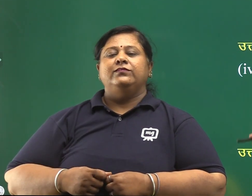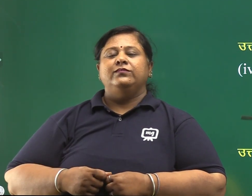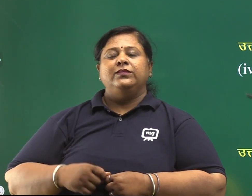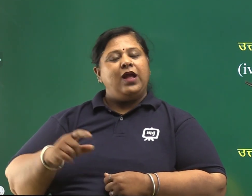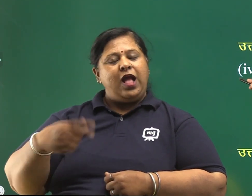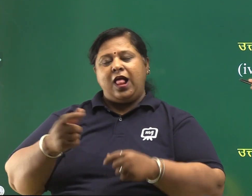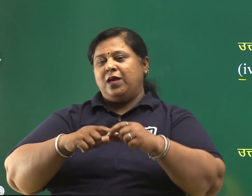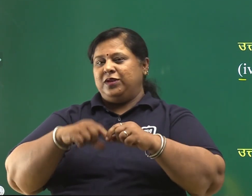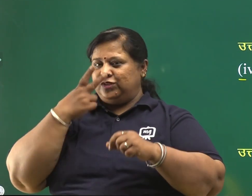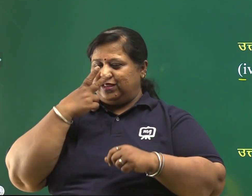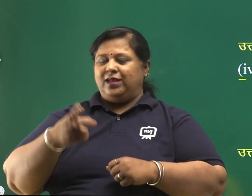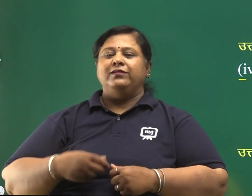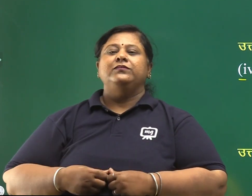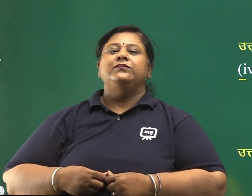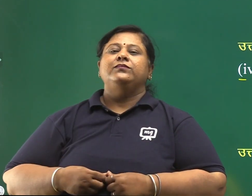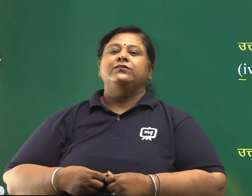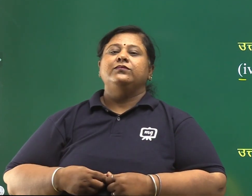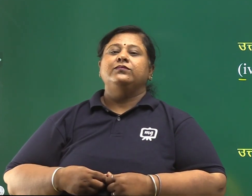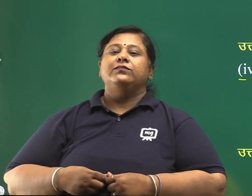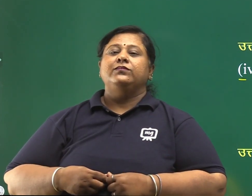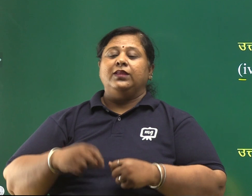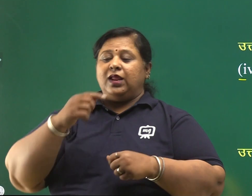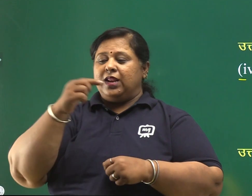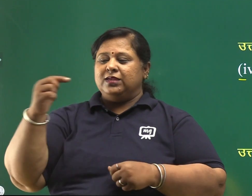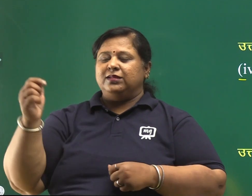आगे का प्रश्न देखते हैं। रिक्त स्थान